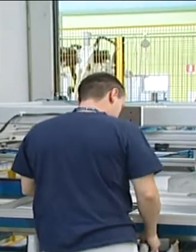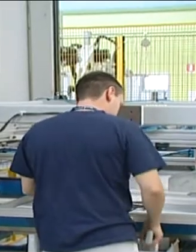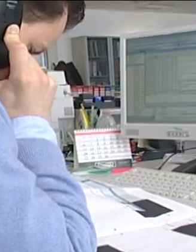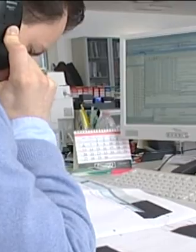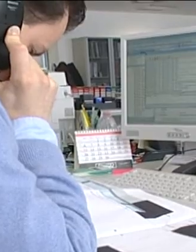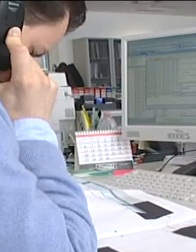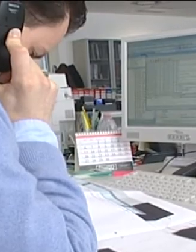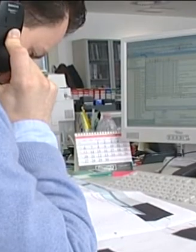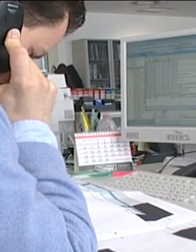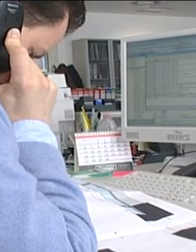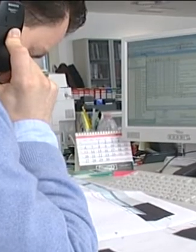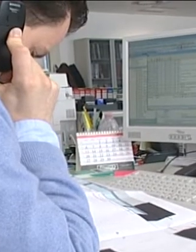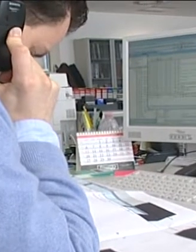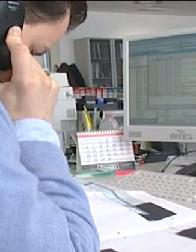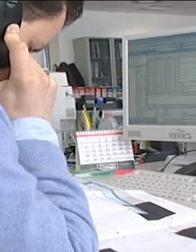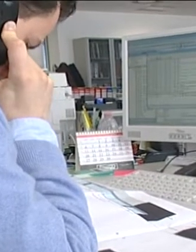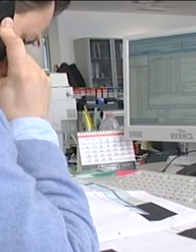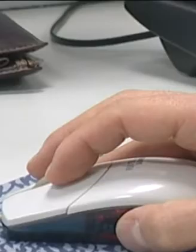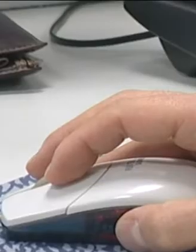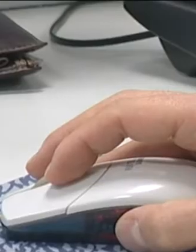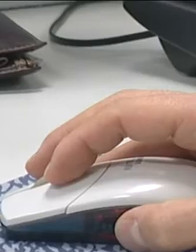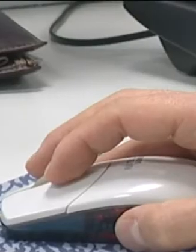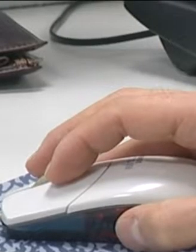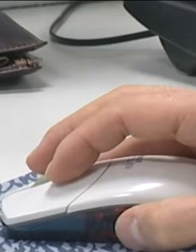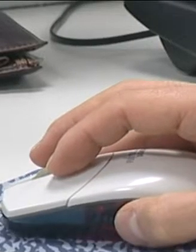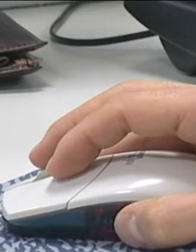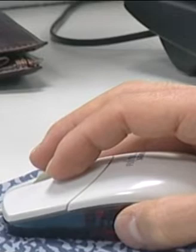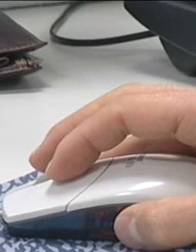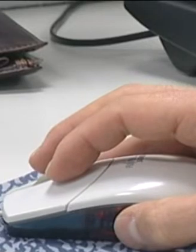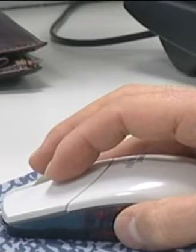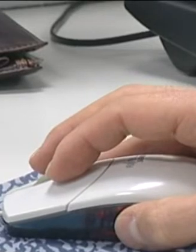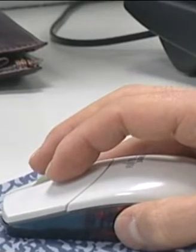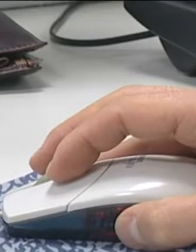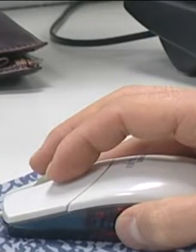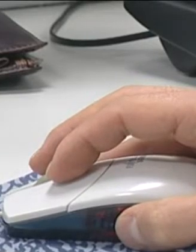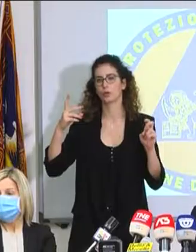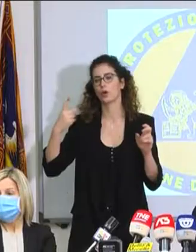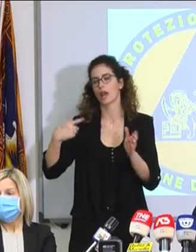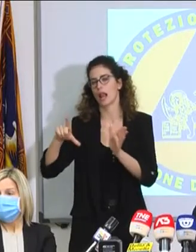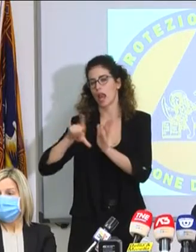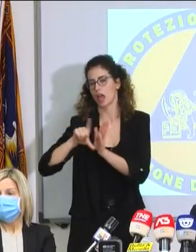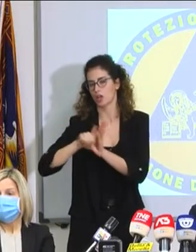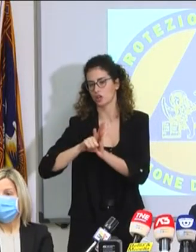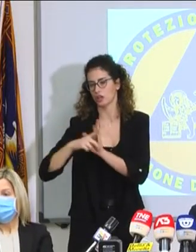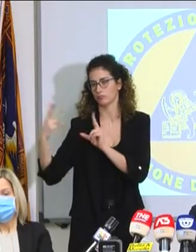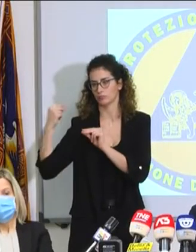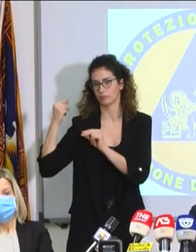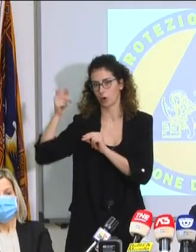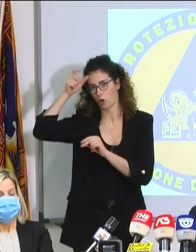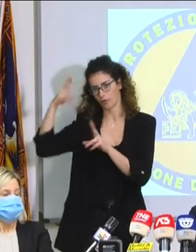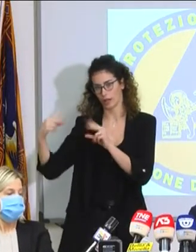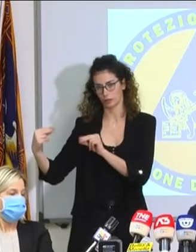interventi ho chiesto che ai cittadini si faccia una comunicazione istituzionale che di anche una prospettiva